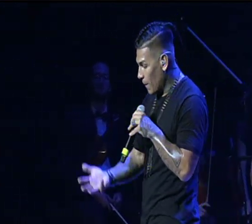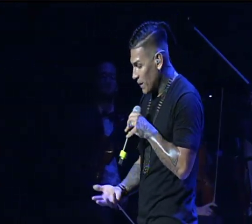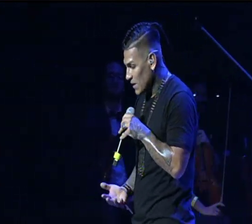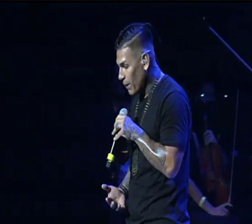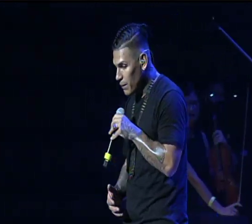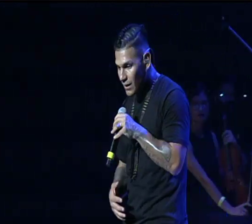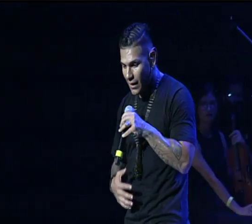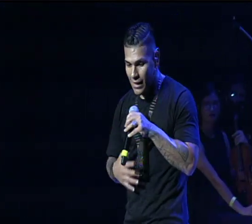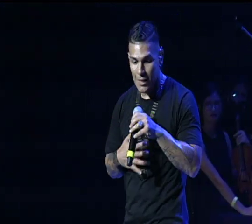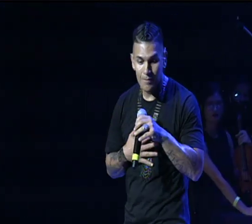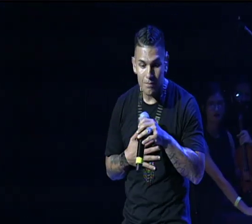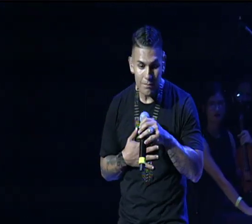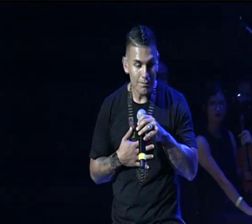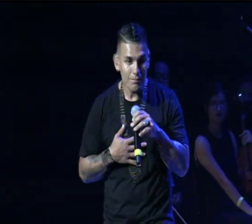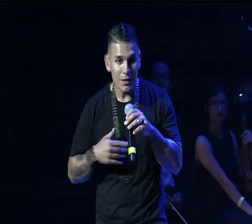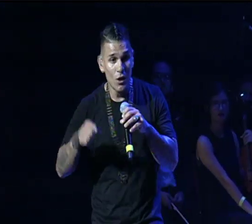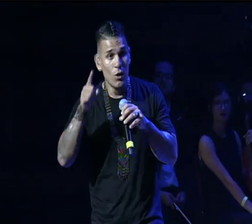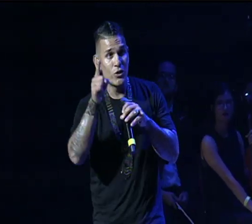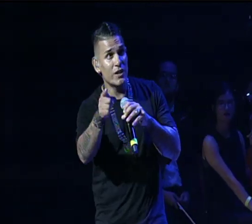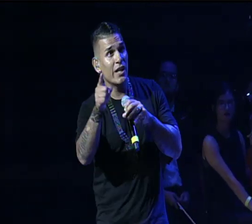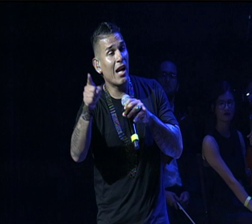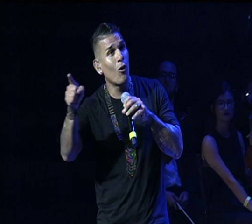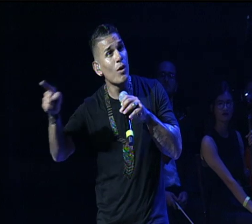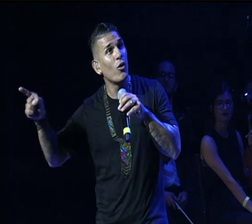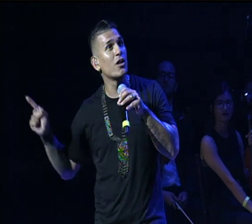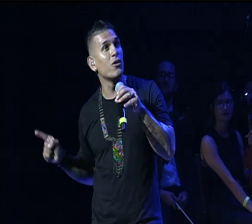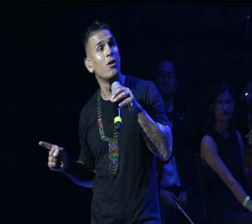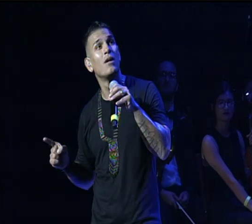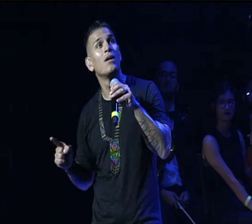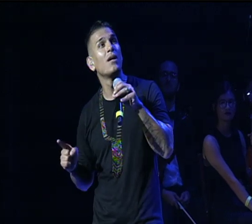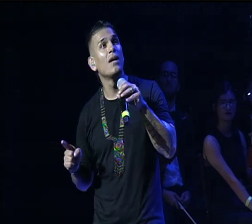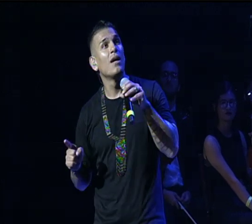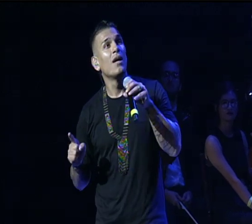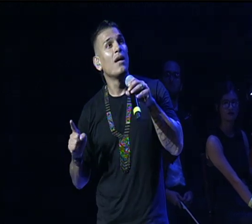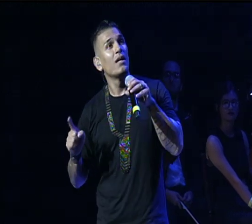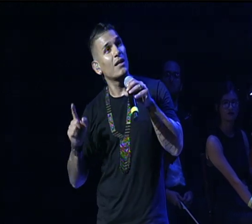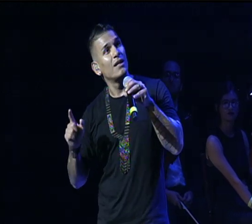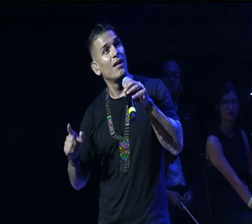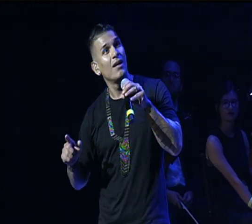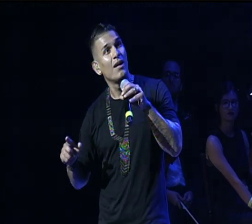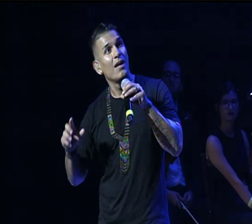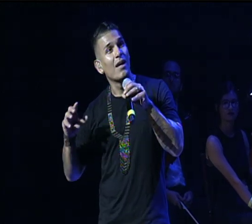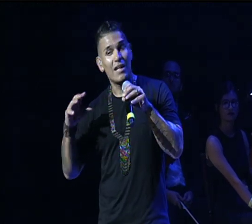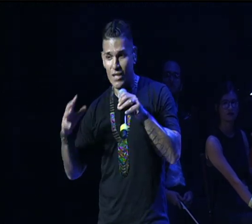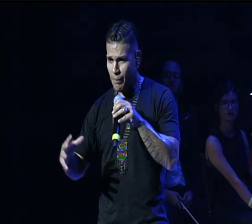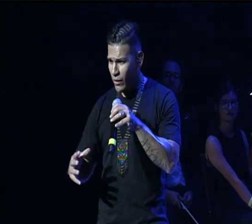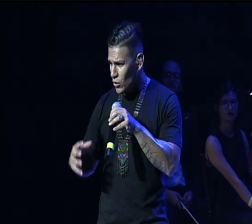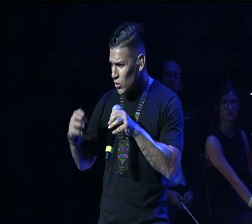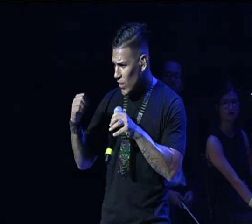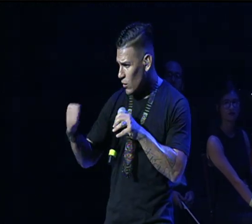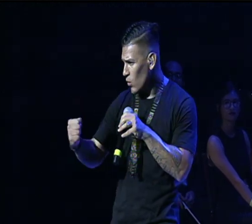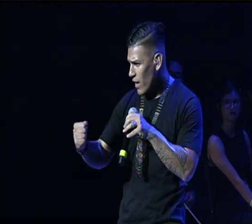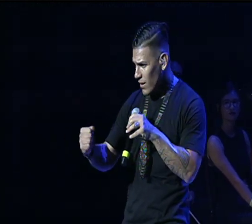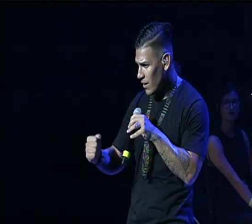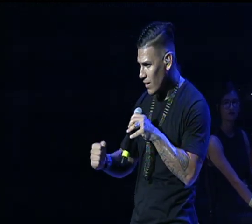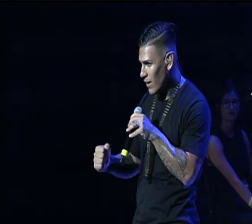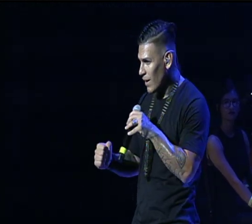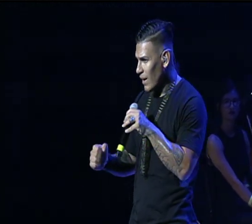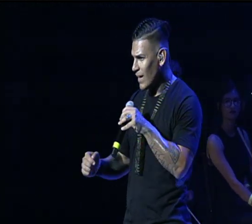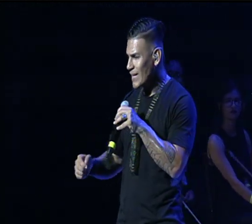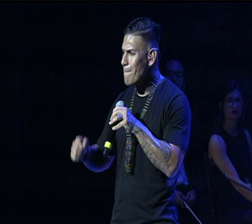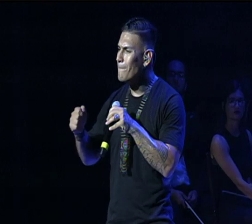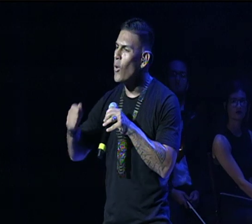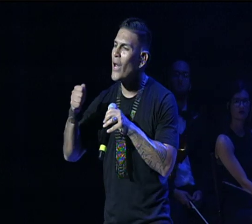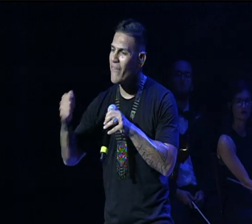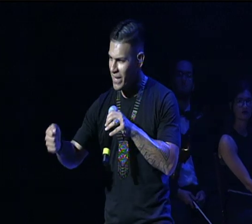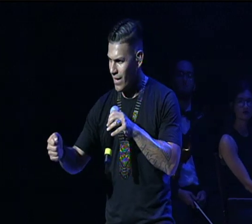Pero principalmente, ustedes tienen algo muy bonito, y es que siempre que uno los saluda,